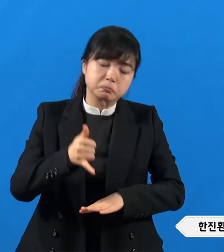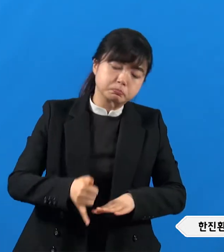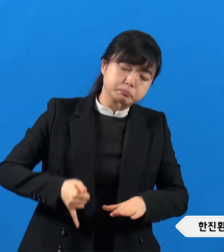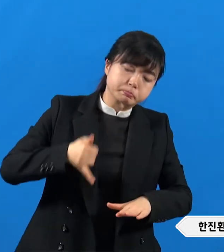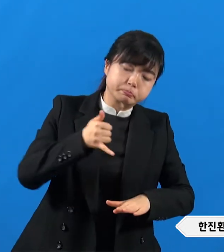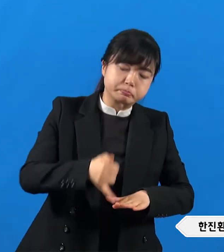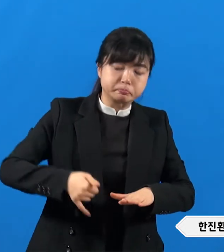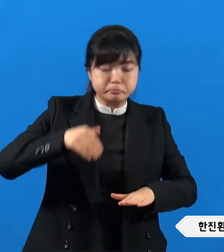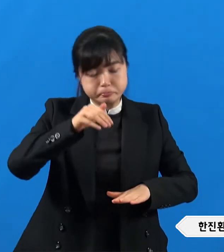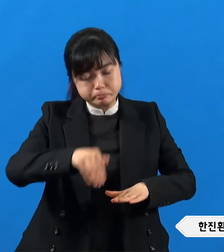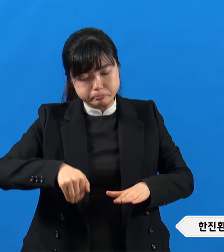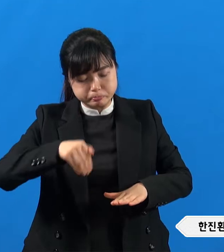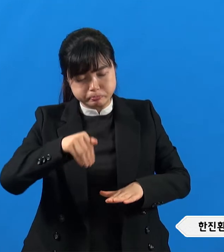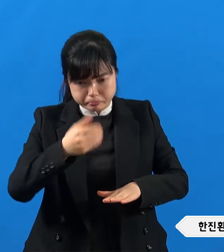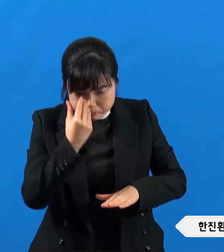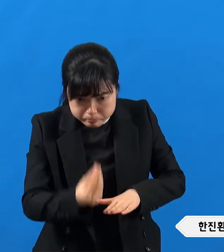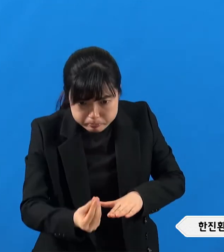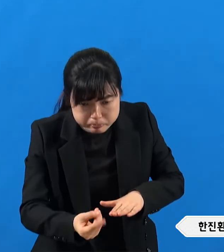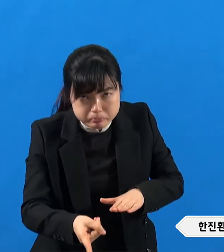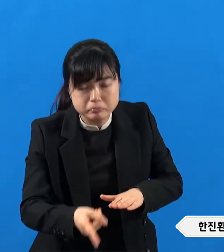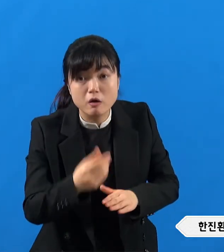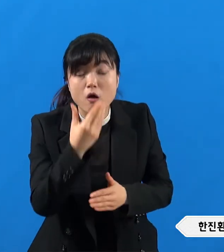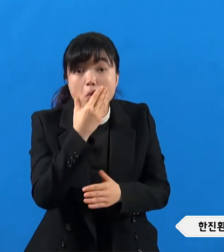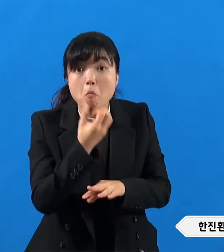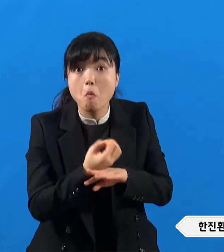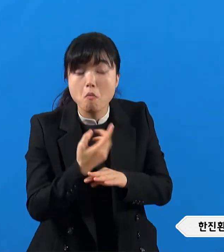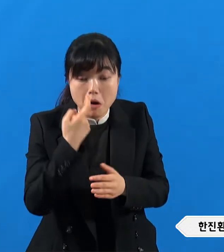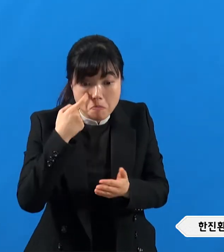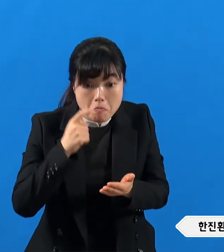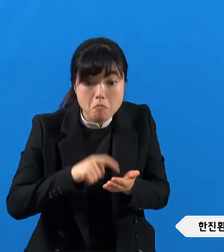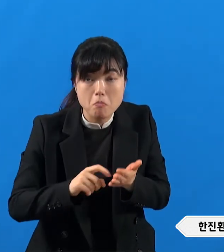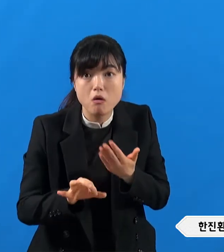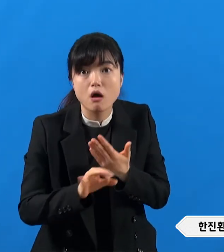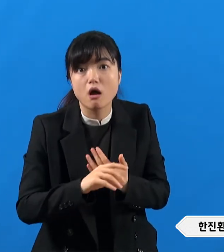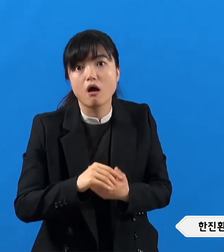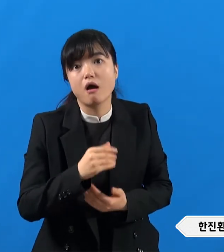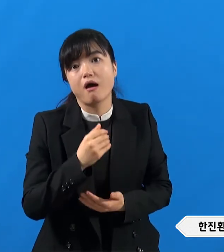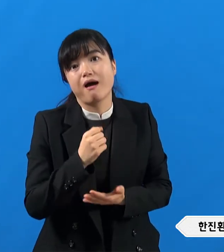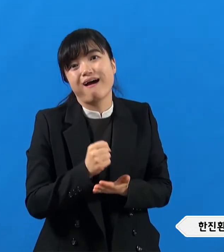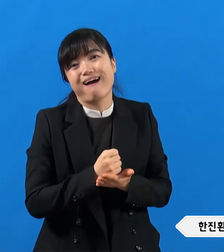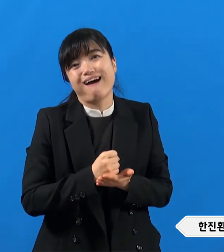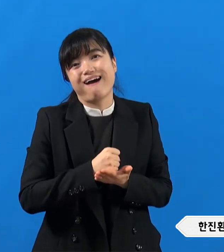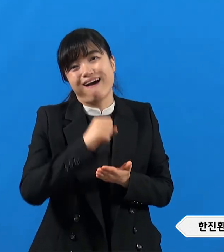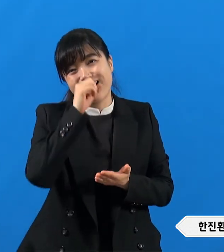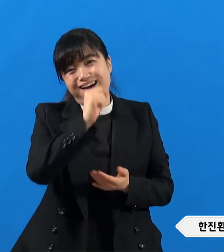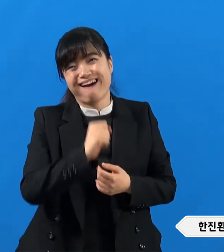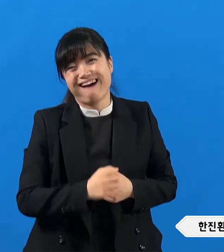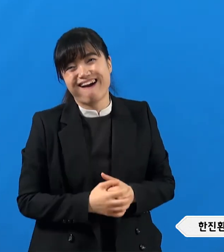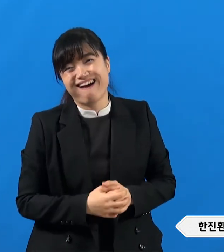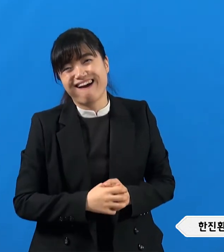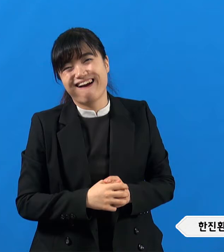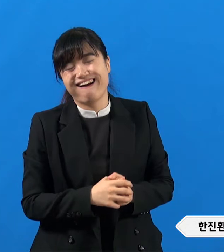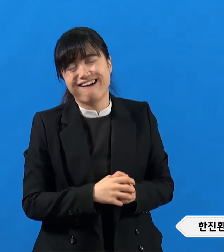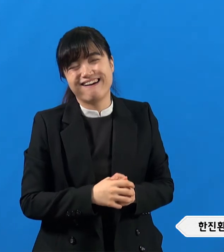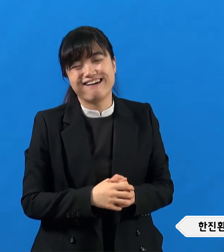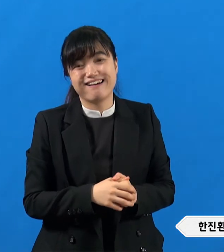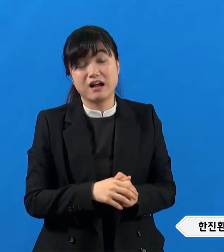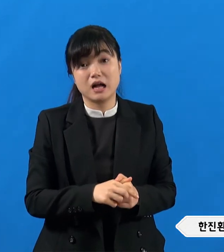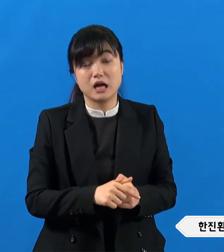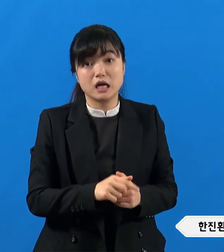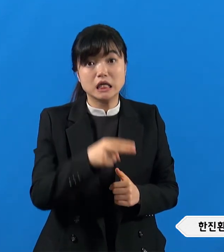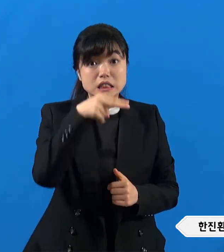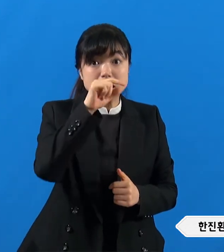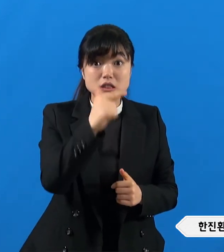밭을 갈다가 보물을 발견하면 그야말로 대횡재를 하는 것이죠. 실제로